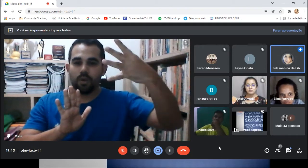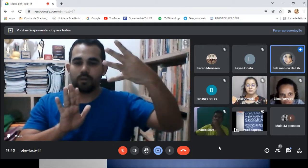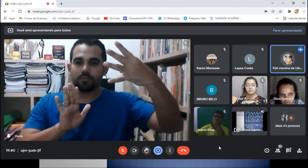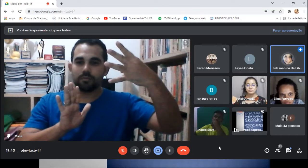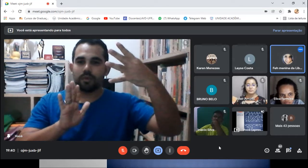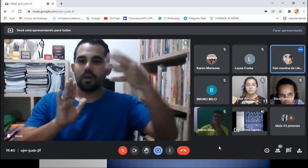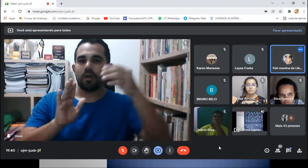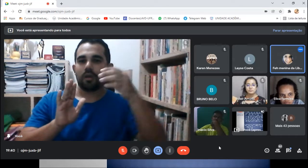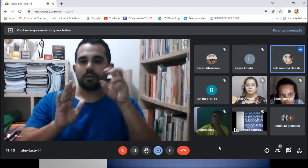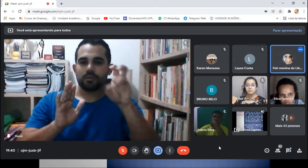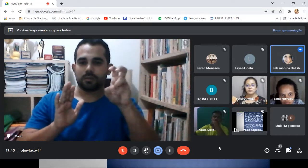conceito,